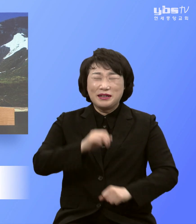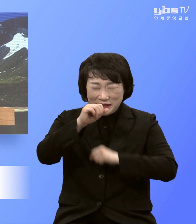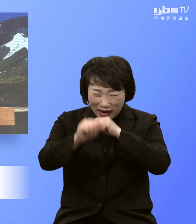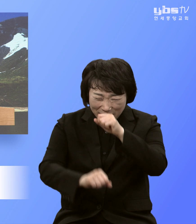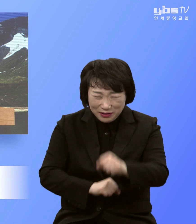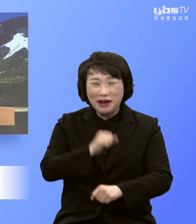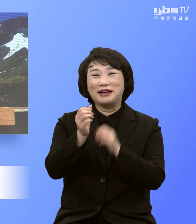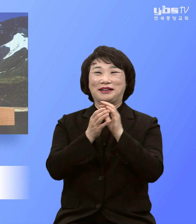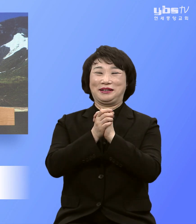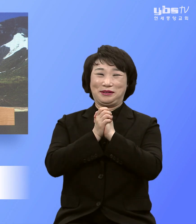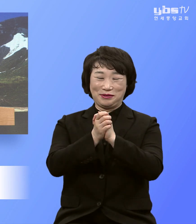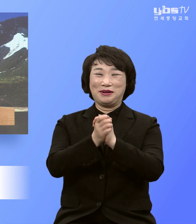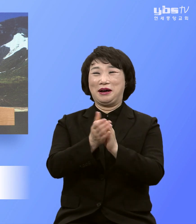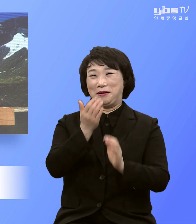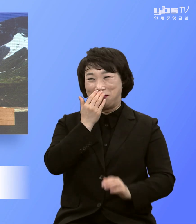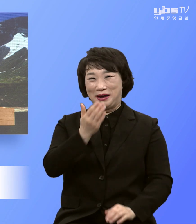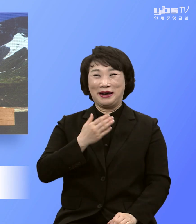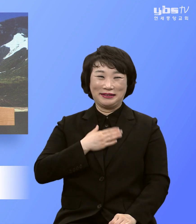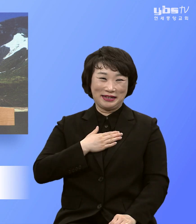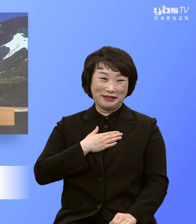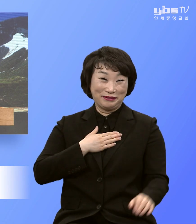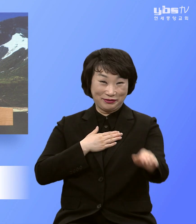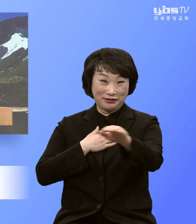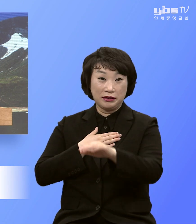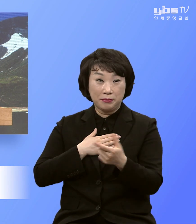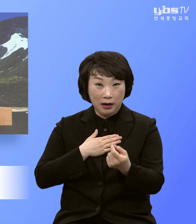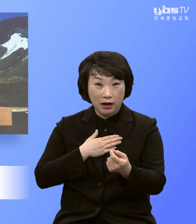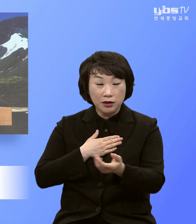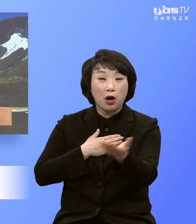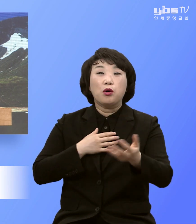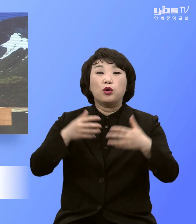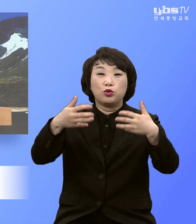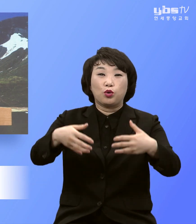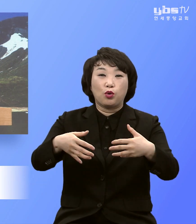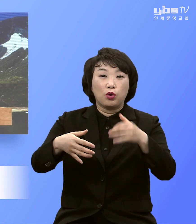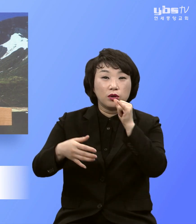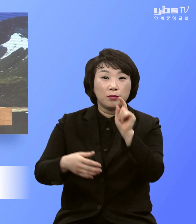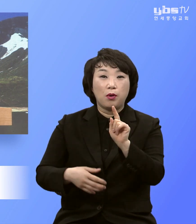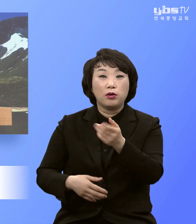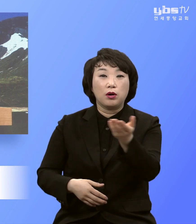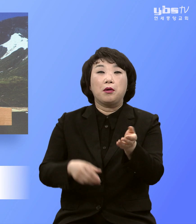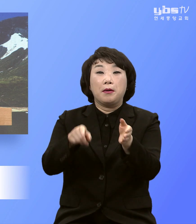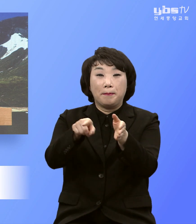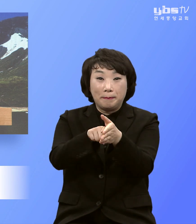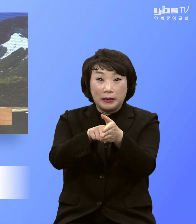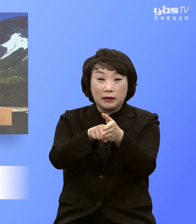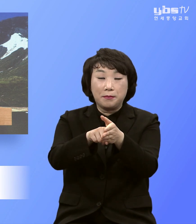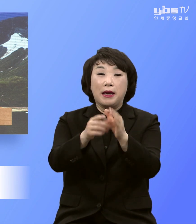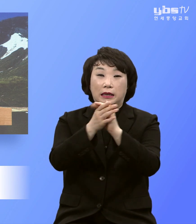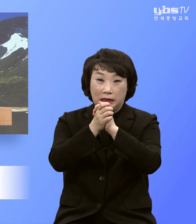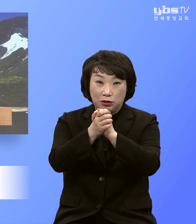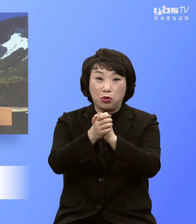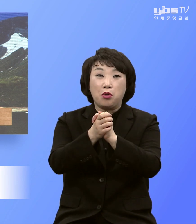자유하게 기도할 수 있습니다. 그런데 여기 조건이 뭐냐? 믿음의